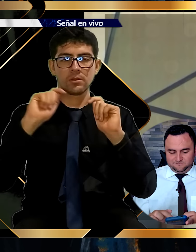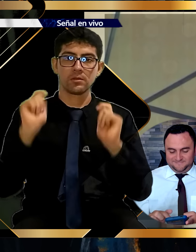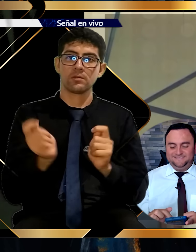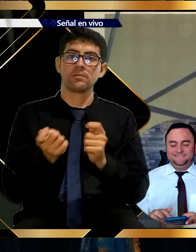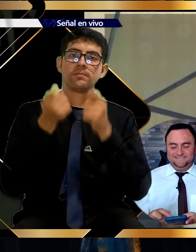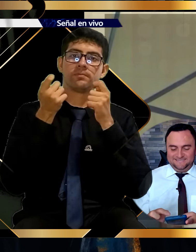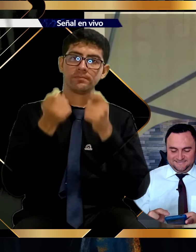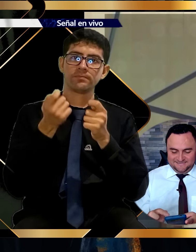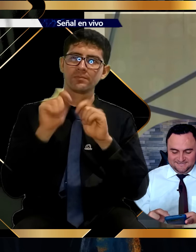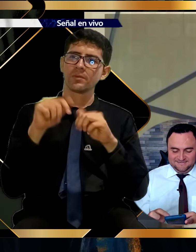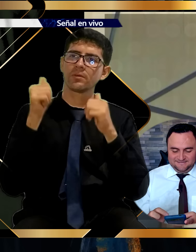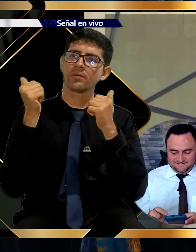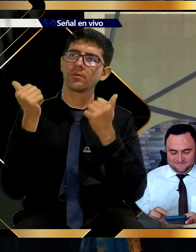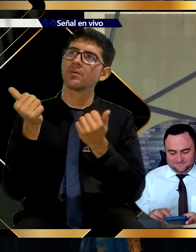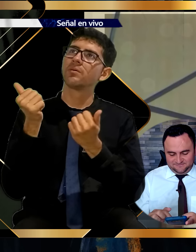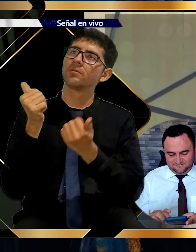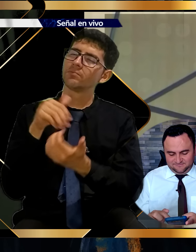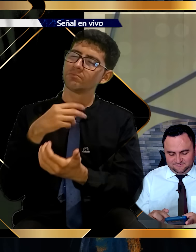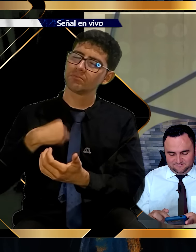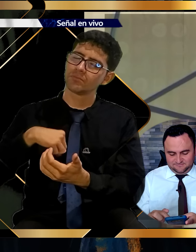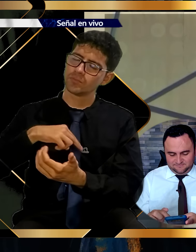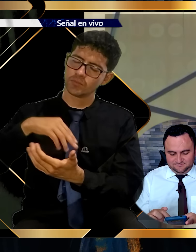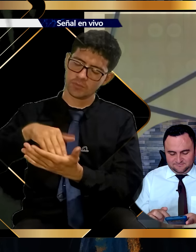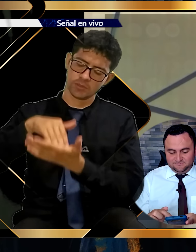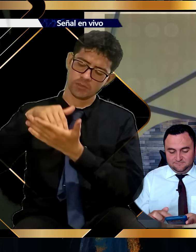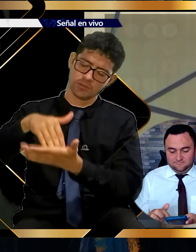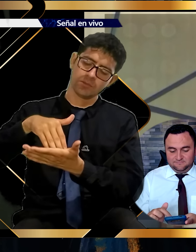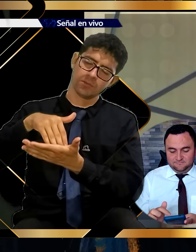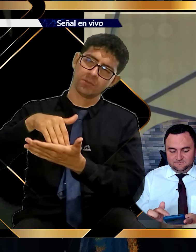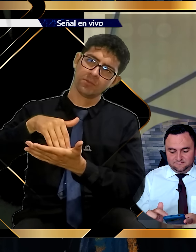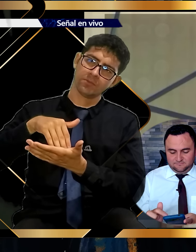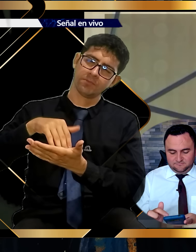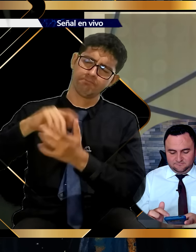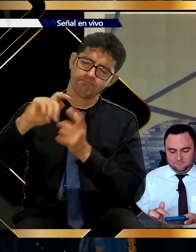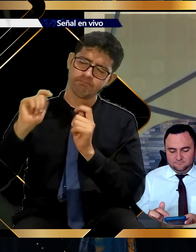salvación y cómo se sostiene. Aleluya.